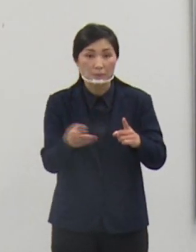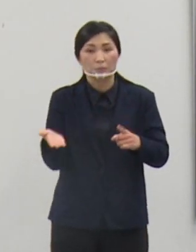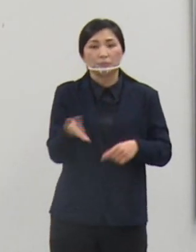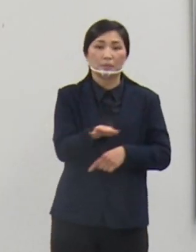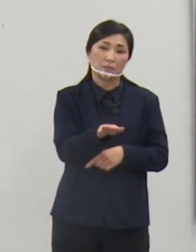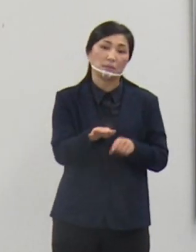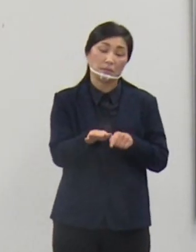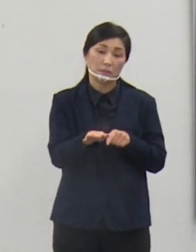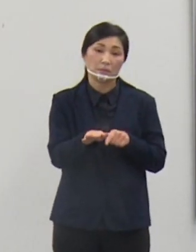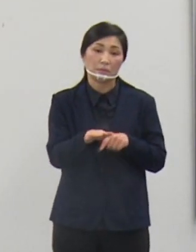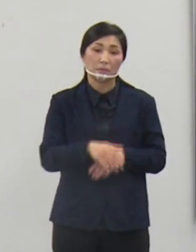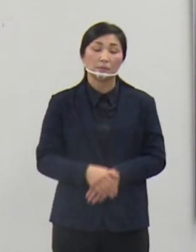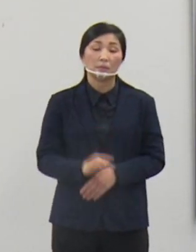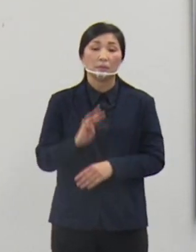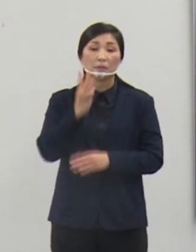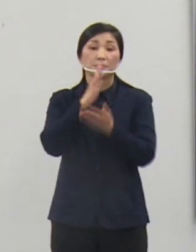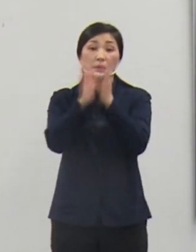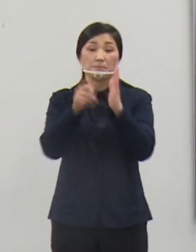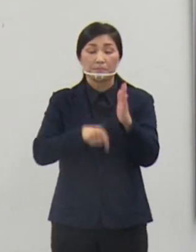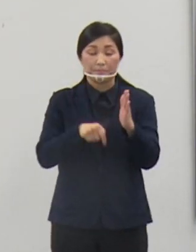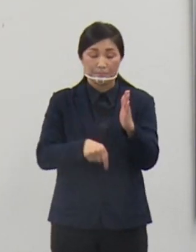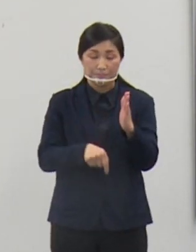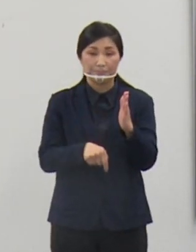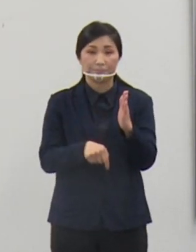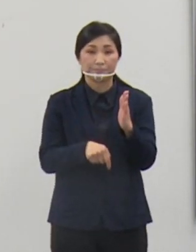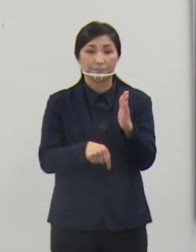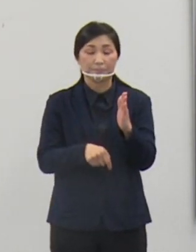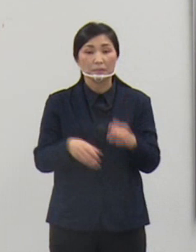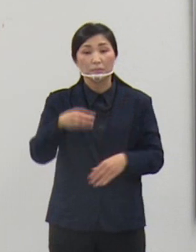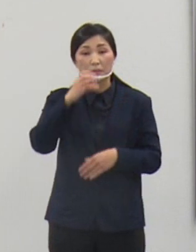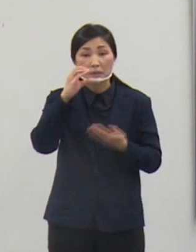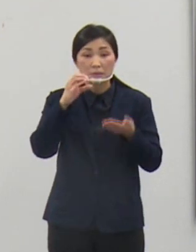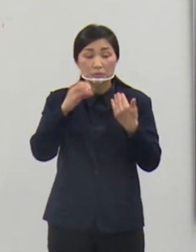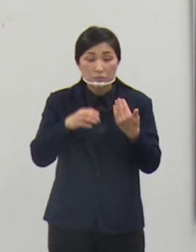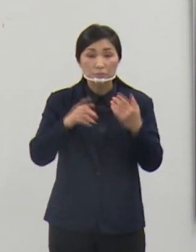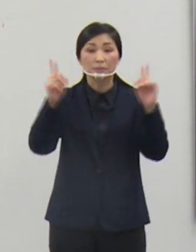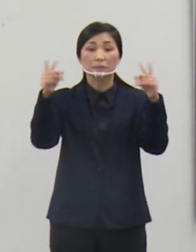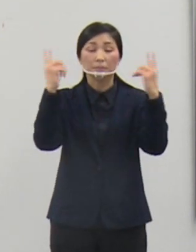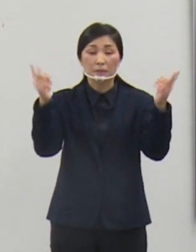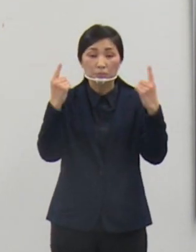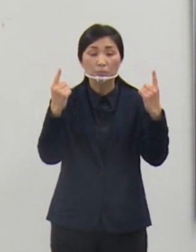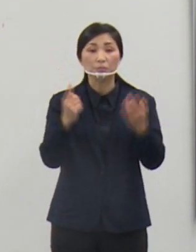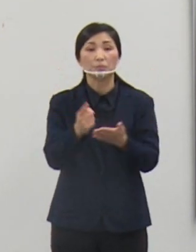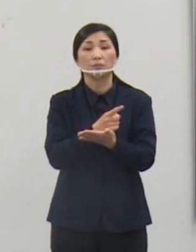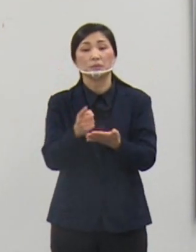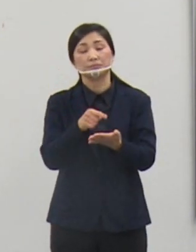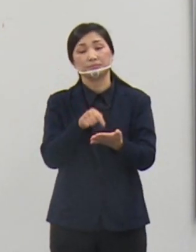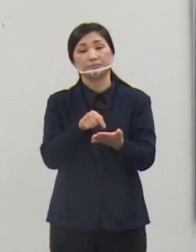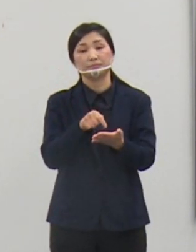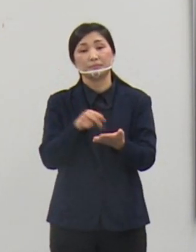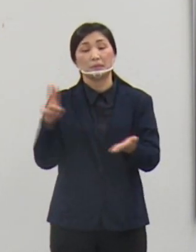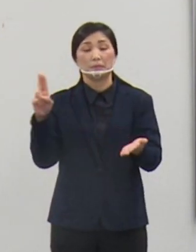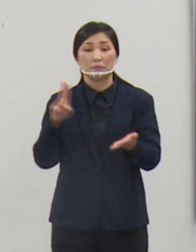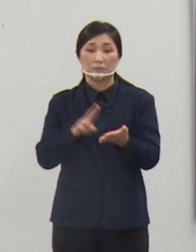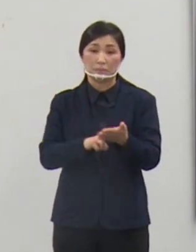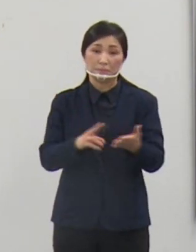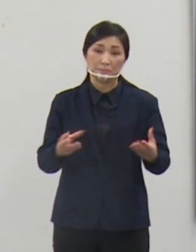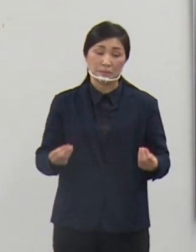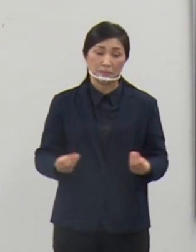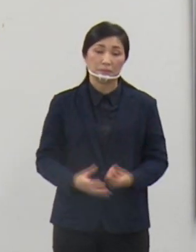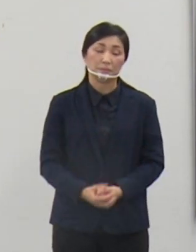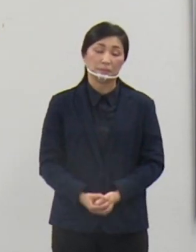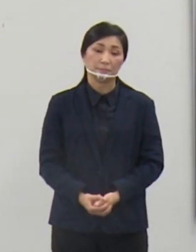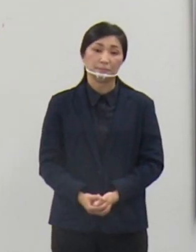これを踏まえて本県におきましても、飲食イベントなどについての方針を策定することといたしました